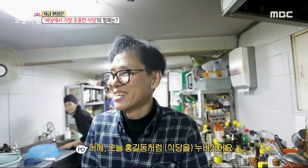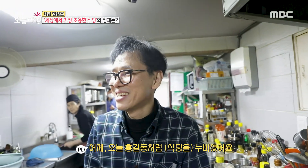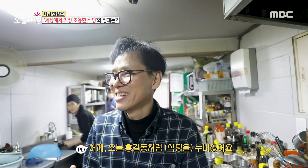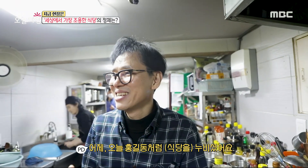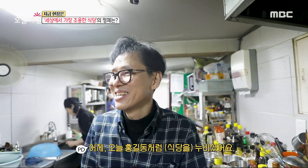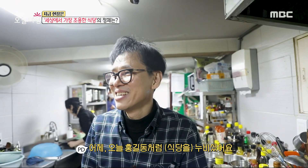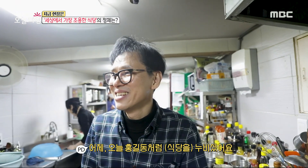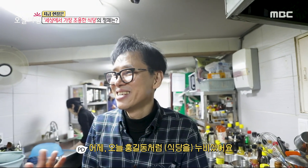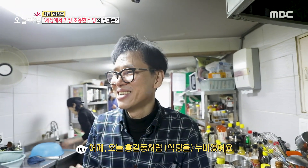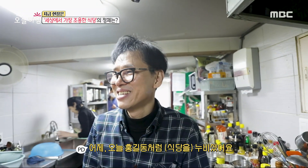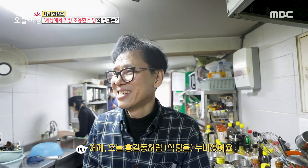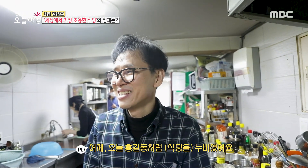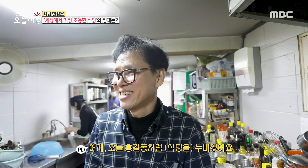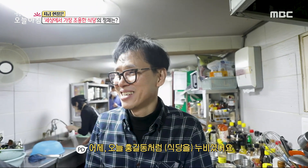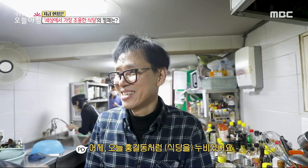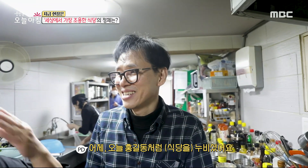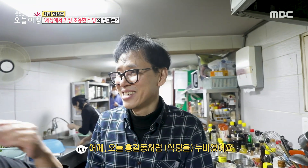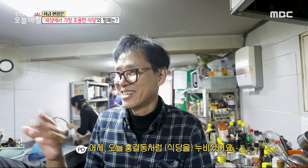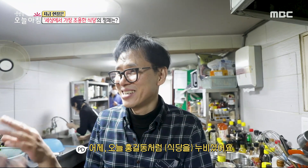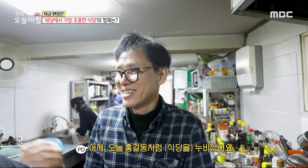오늘 어쨌든 이렇게 홍길동처럼 이렇게.